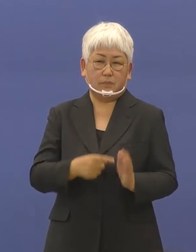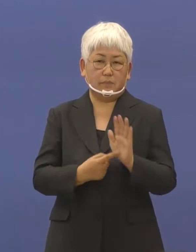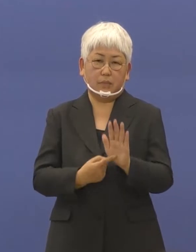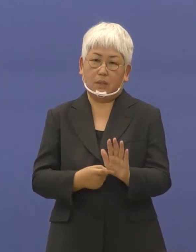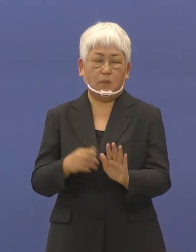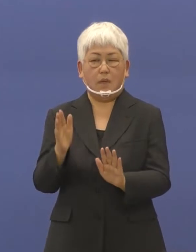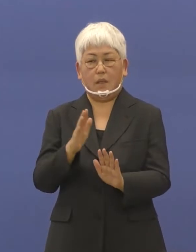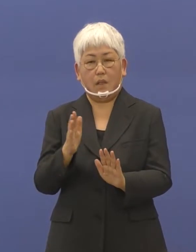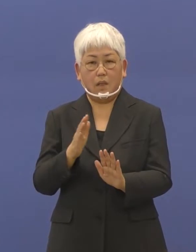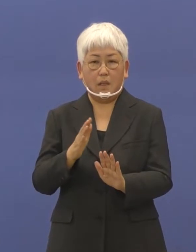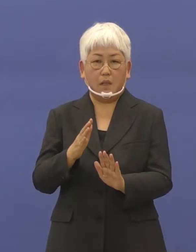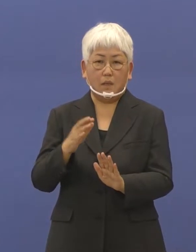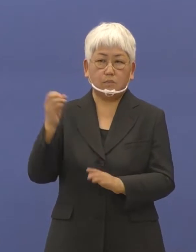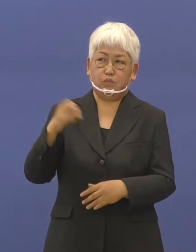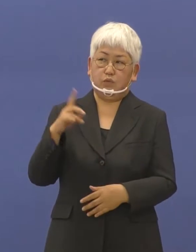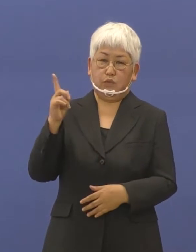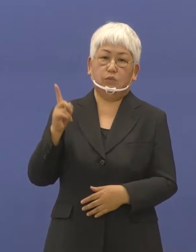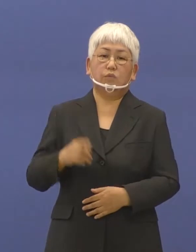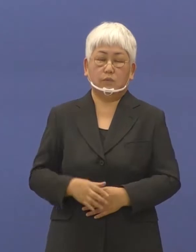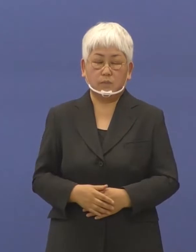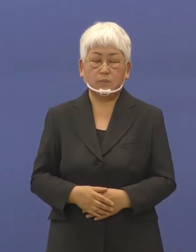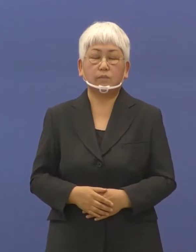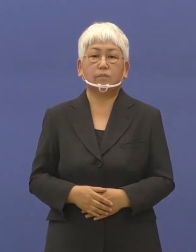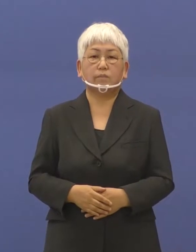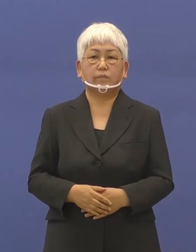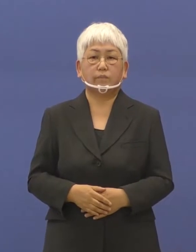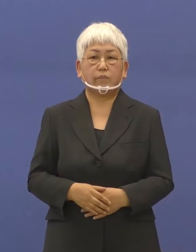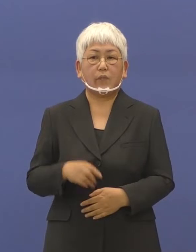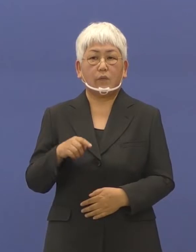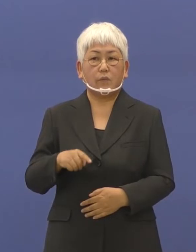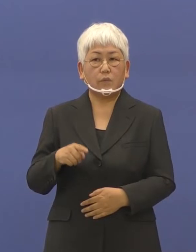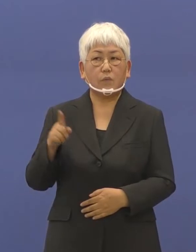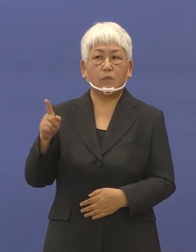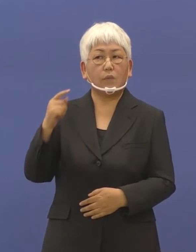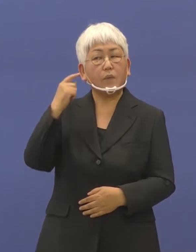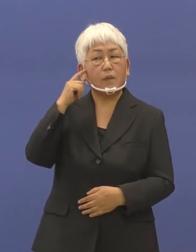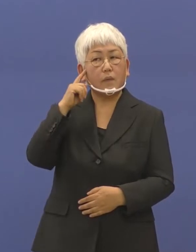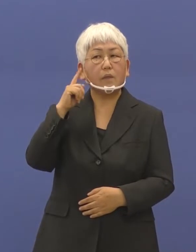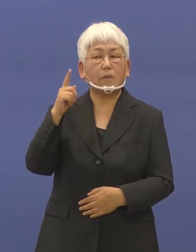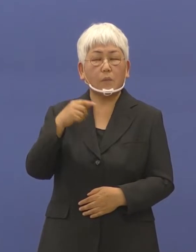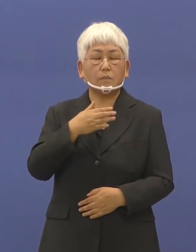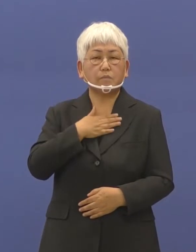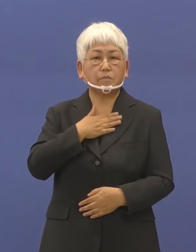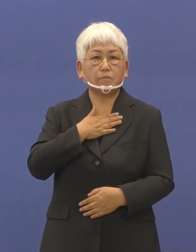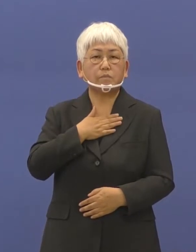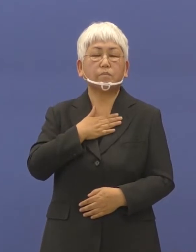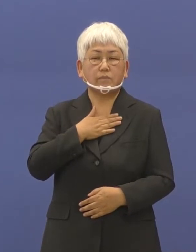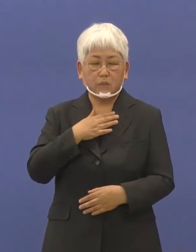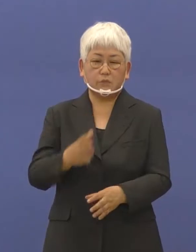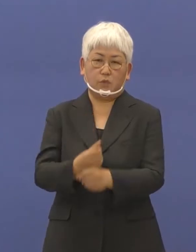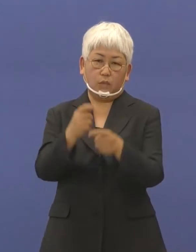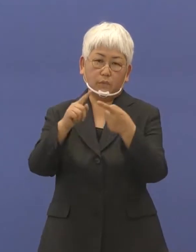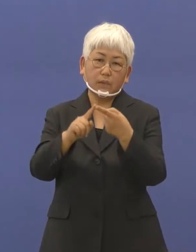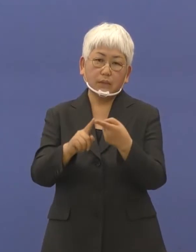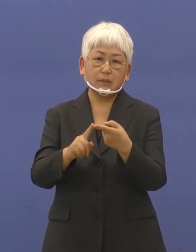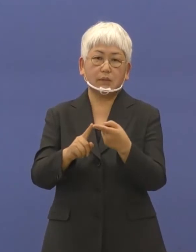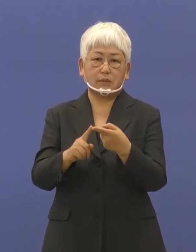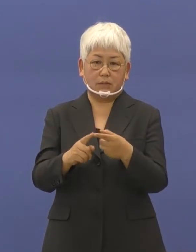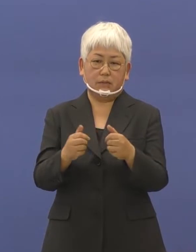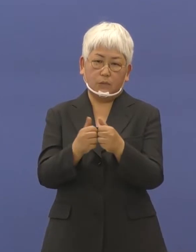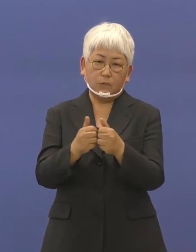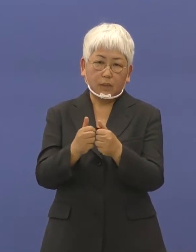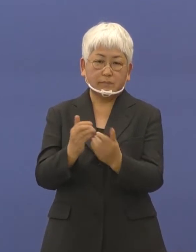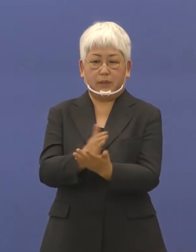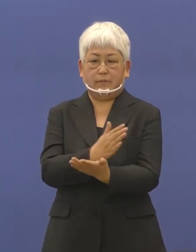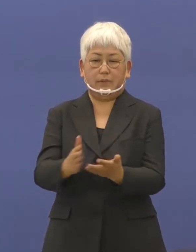行わないということでありますので、その趣旨を吟味しながら、総合的に検討を判断していきたい